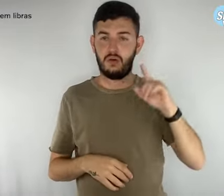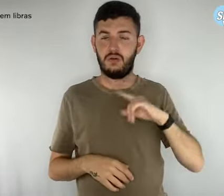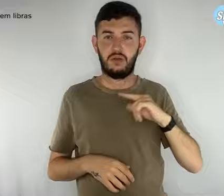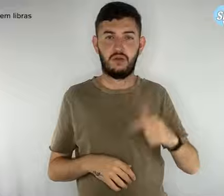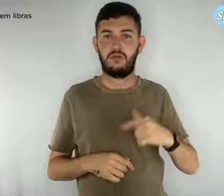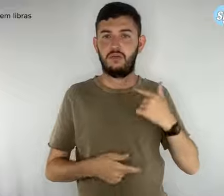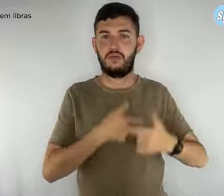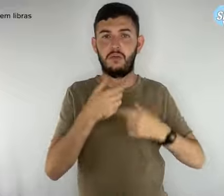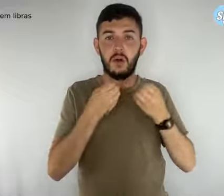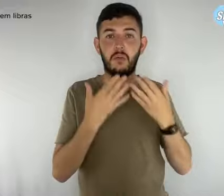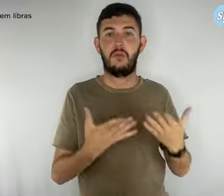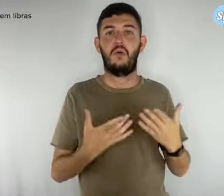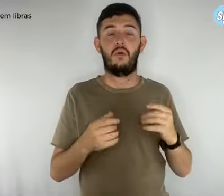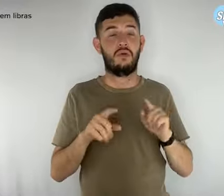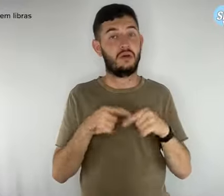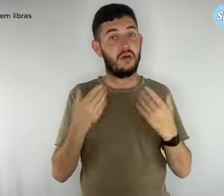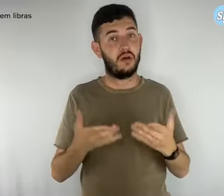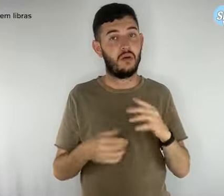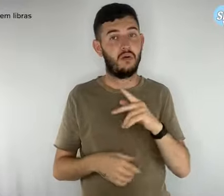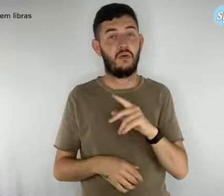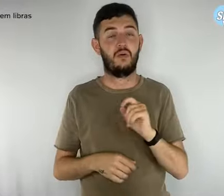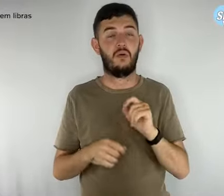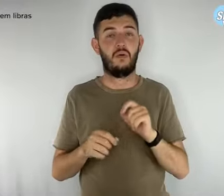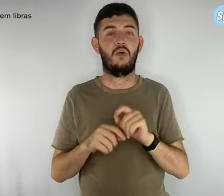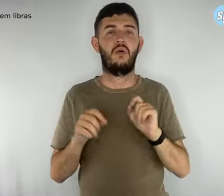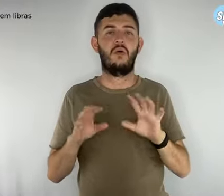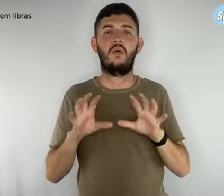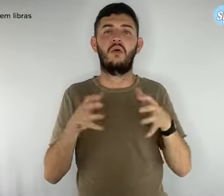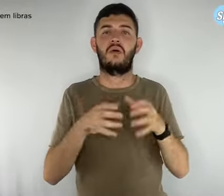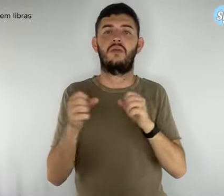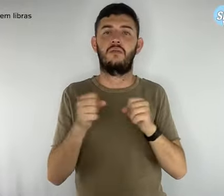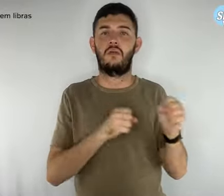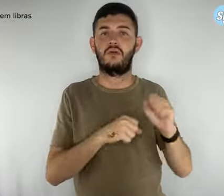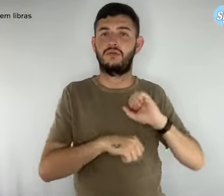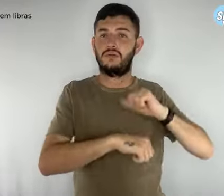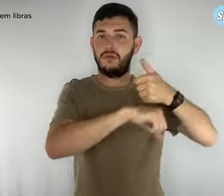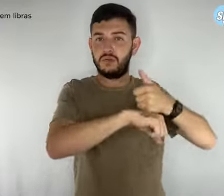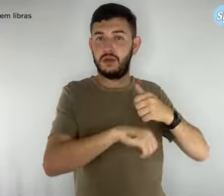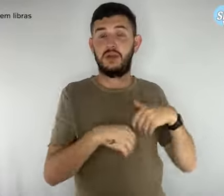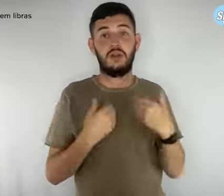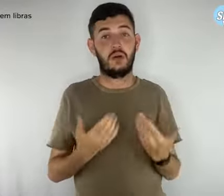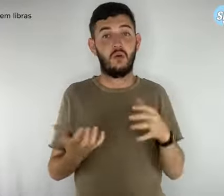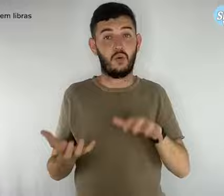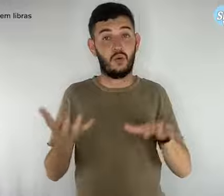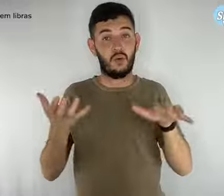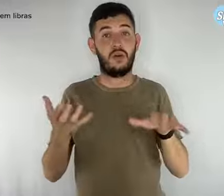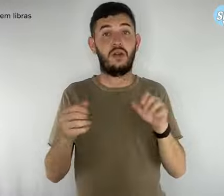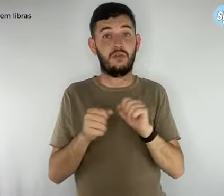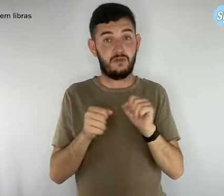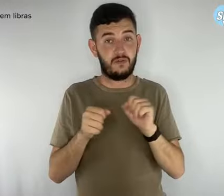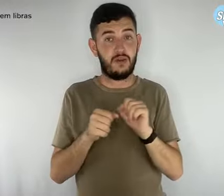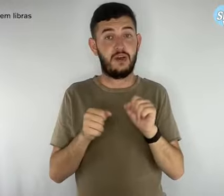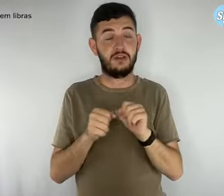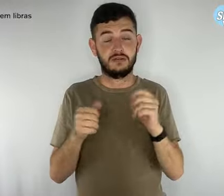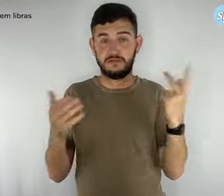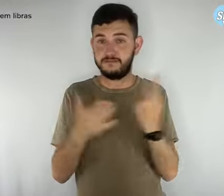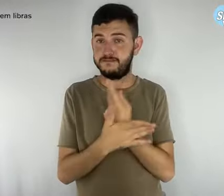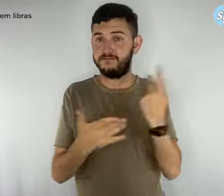o Congresso Nacional de 2016 fez contra Dilma. Usaram erradamente